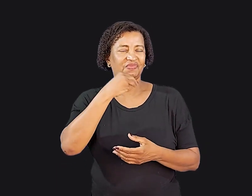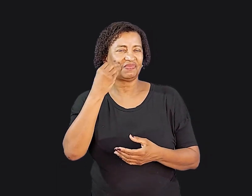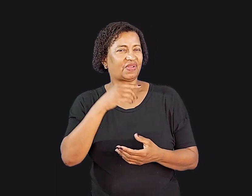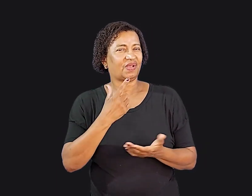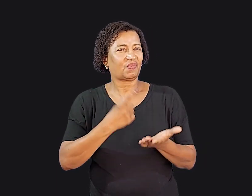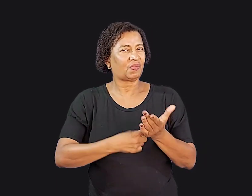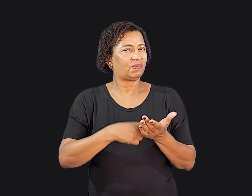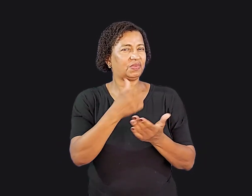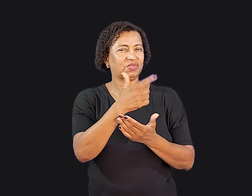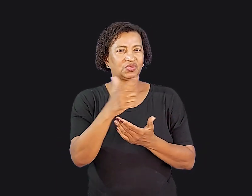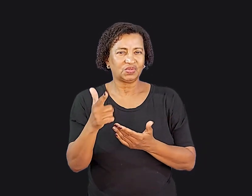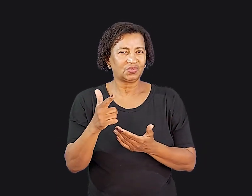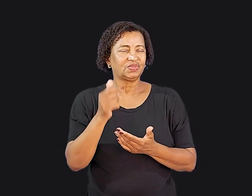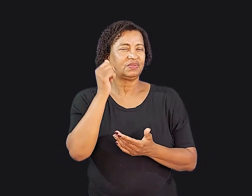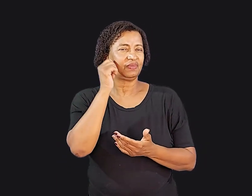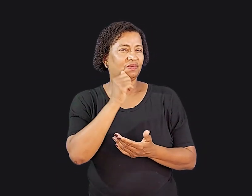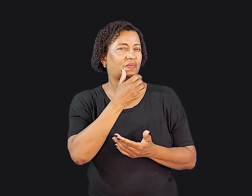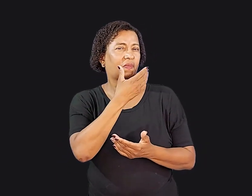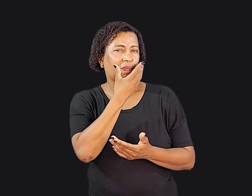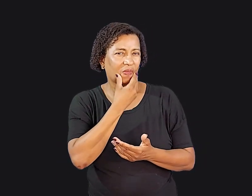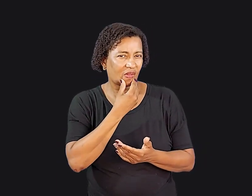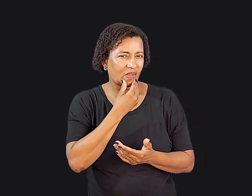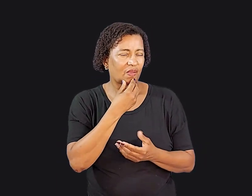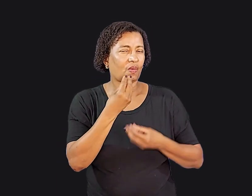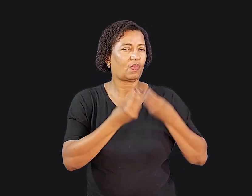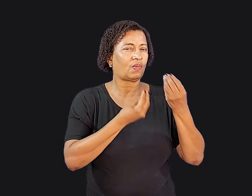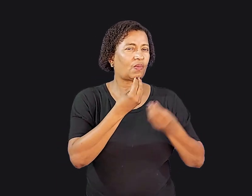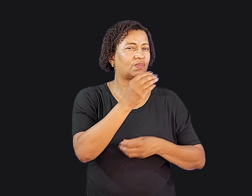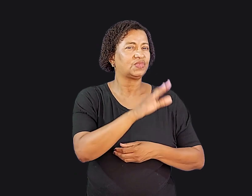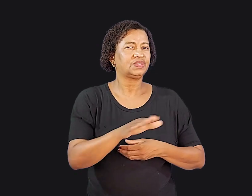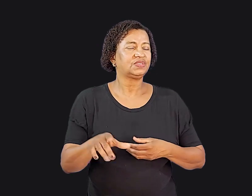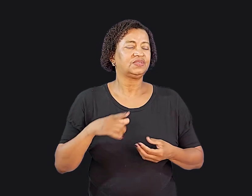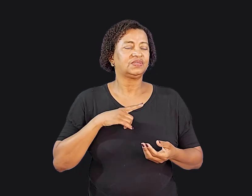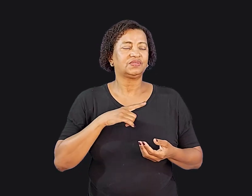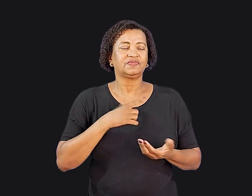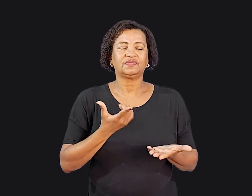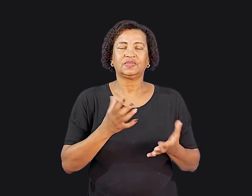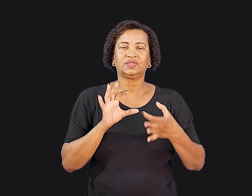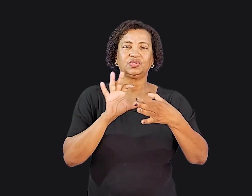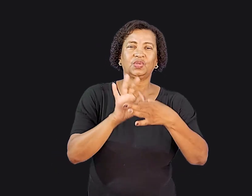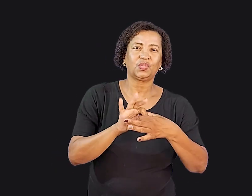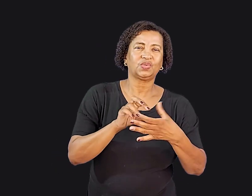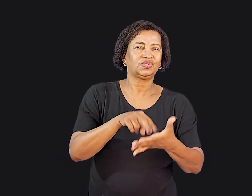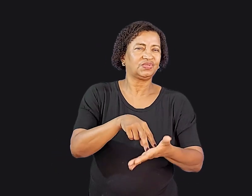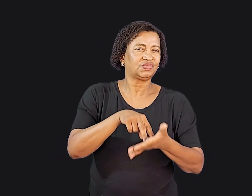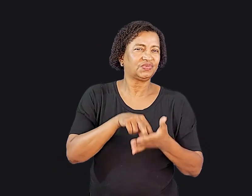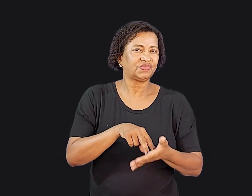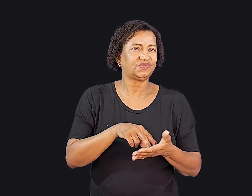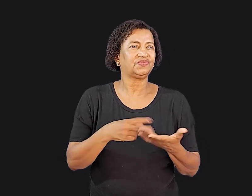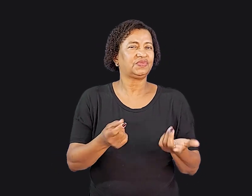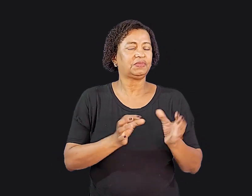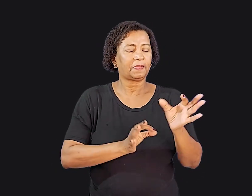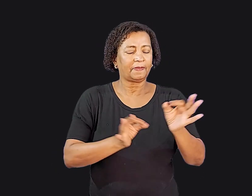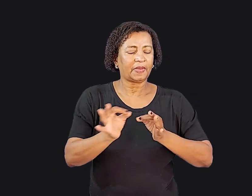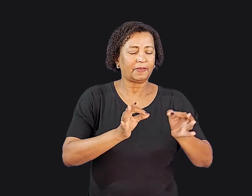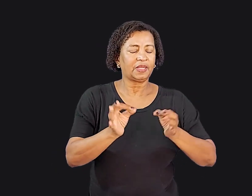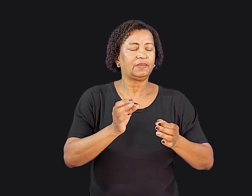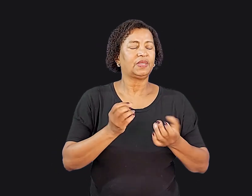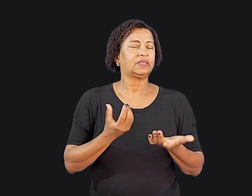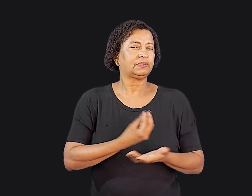houver compromisso verdadeiro entre marido e mulher, de onde as crianças vão tirar esse contexto sólido necessário para serem preparadas para